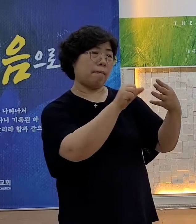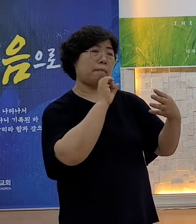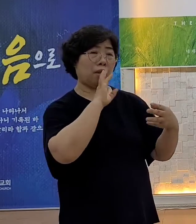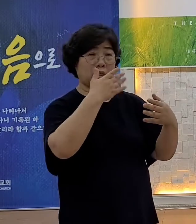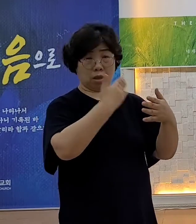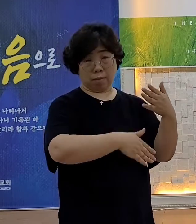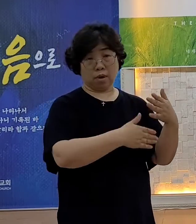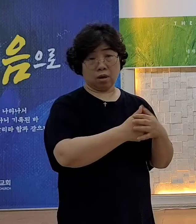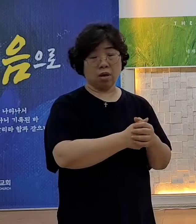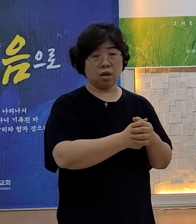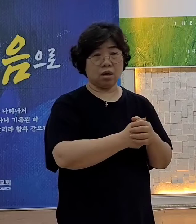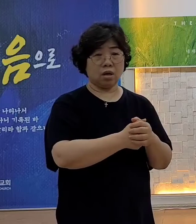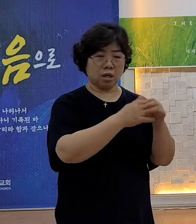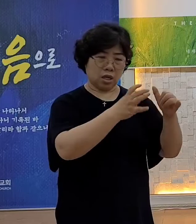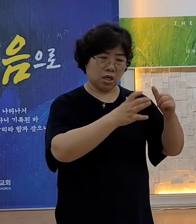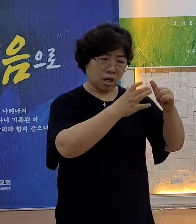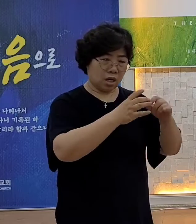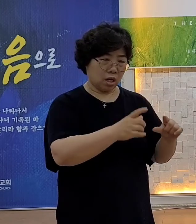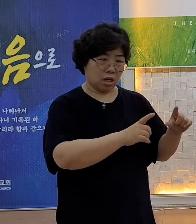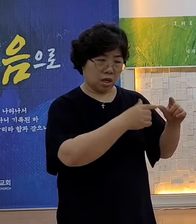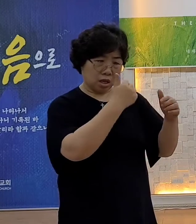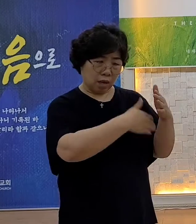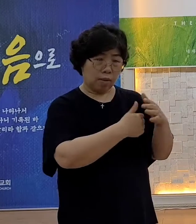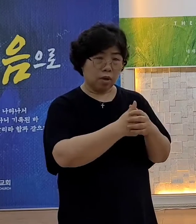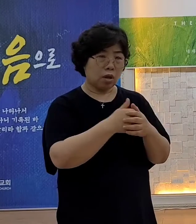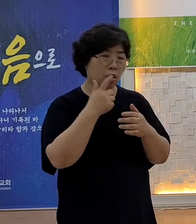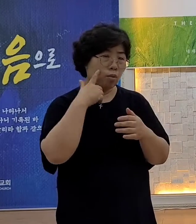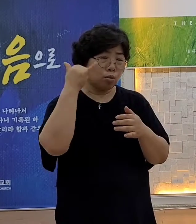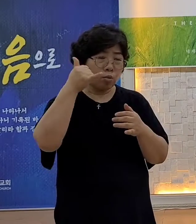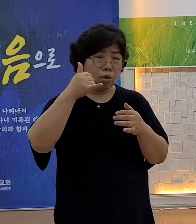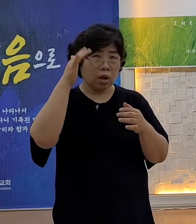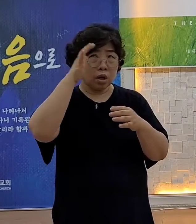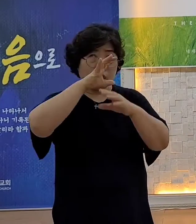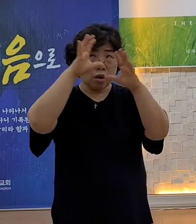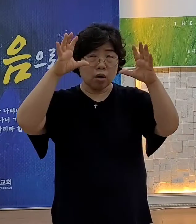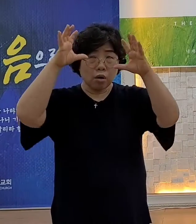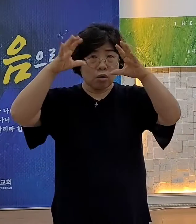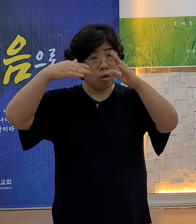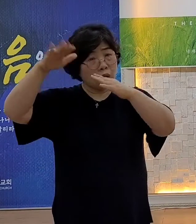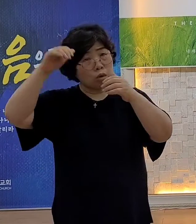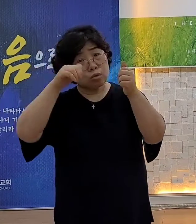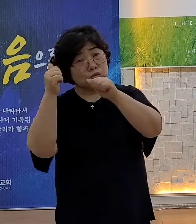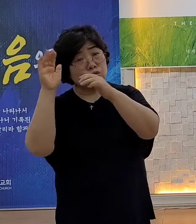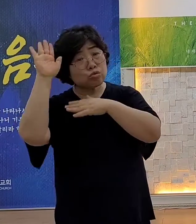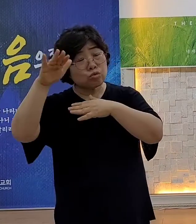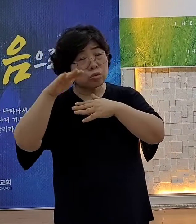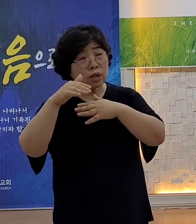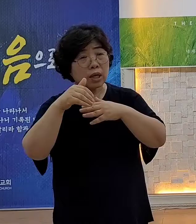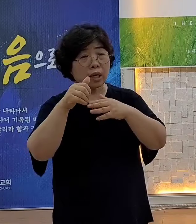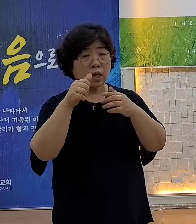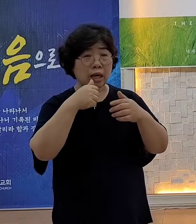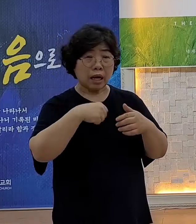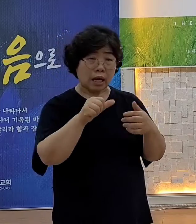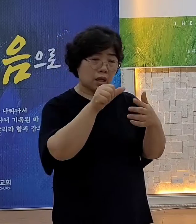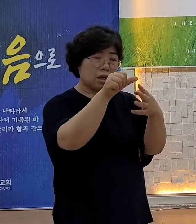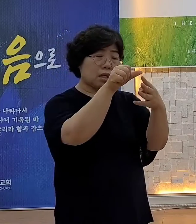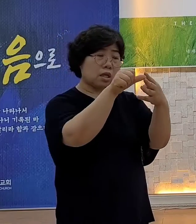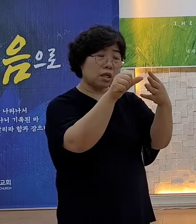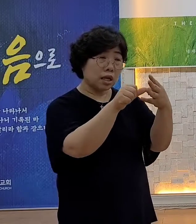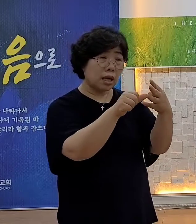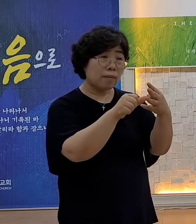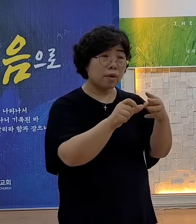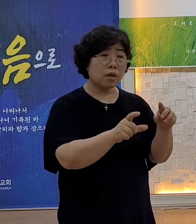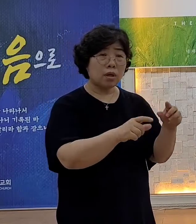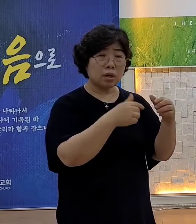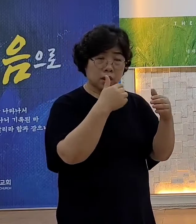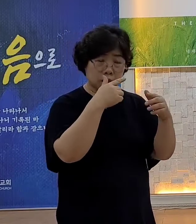형제들만. 그래 부부가 이제 천국 가고 없어도 이 3형제는 남아서 이렇게 이 땅에서 신앙생활을